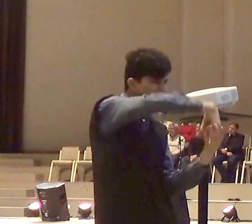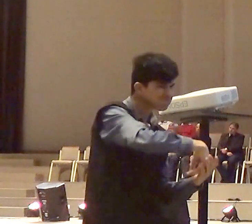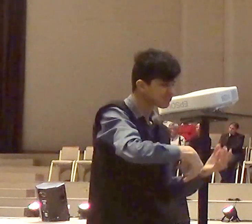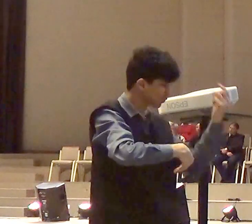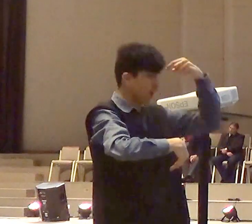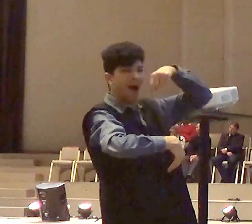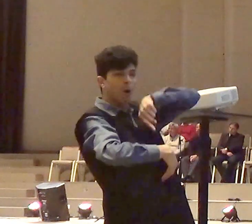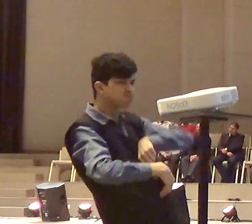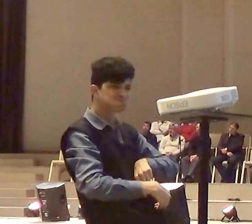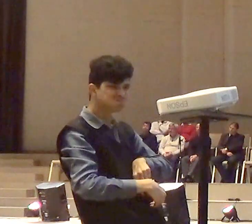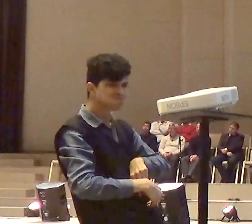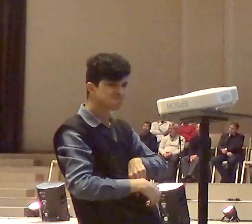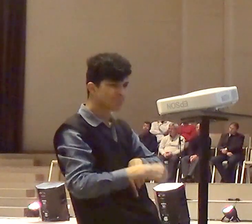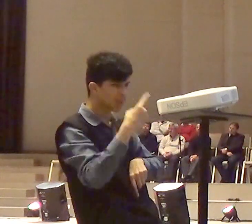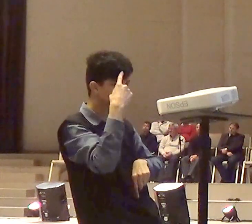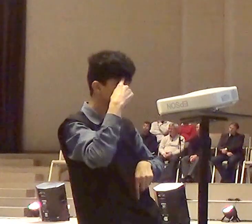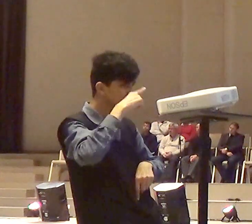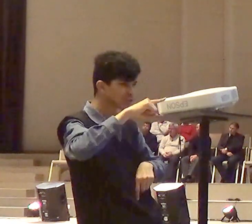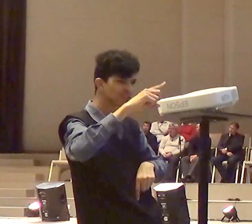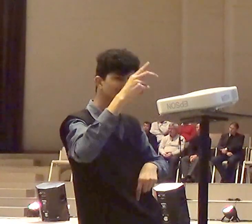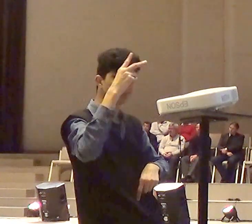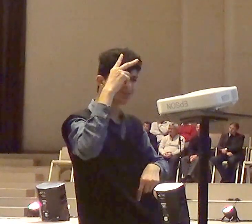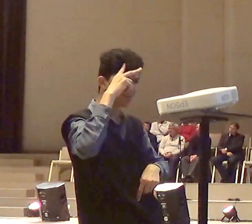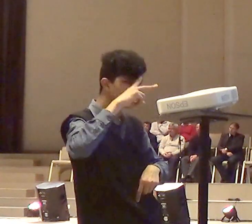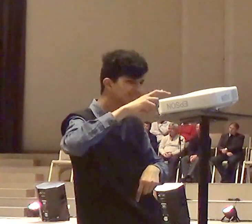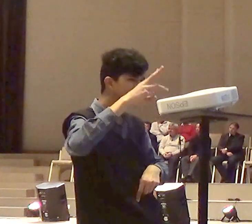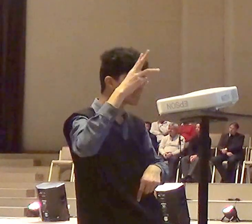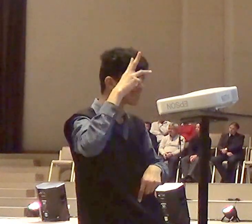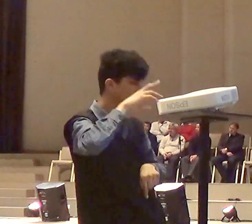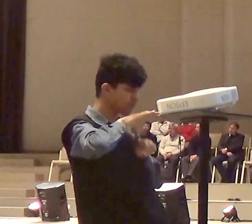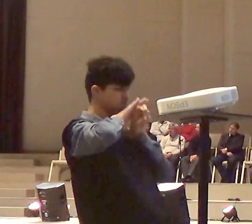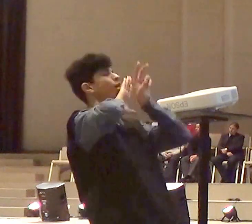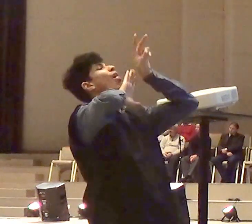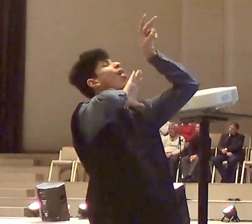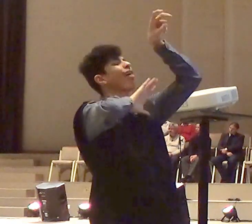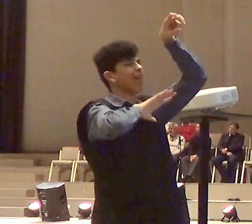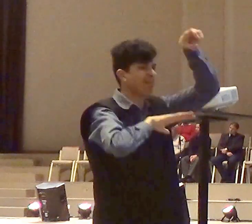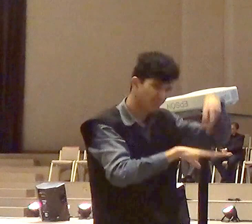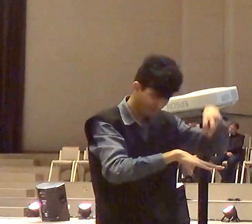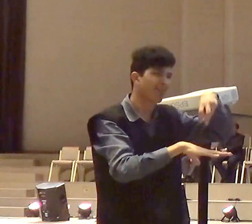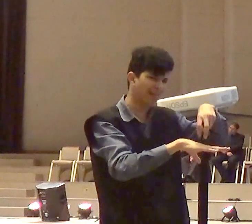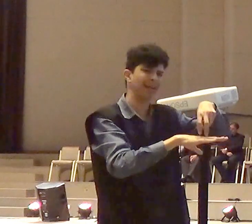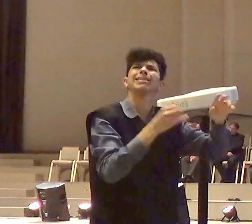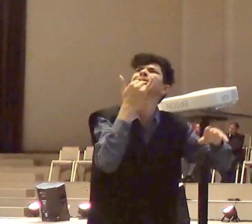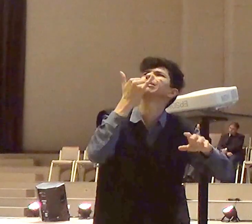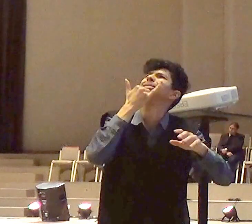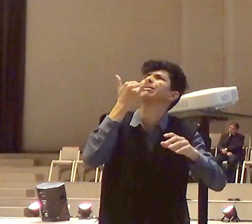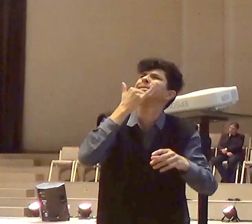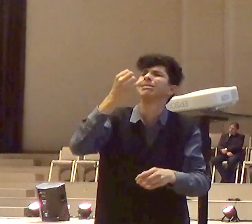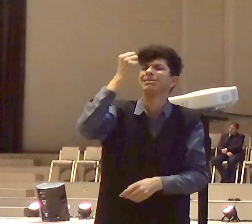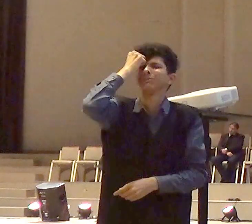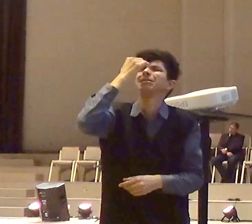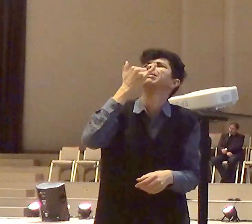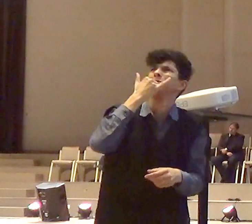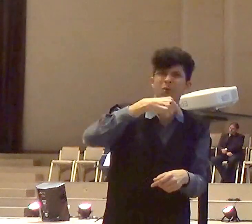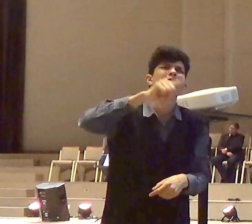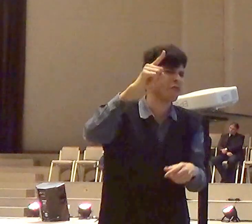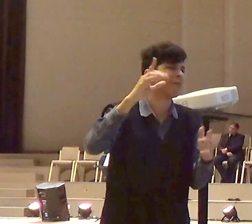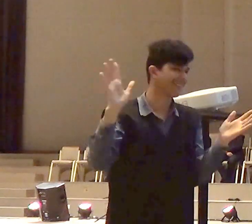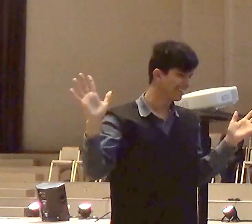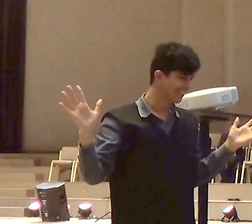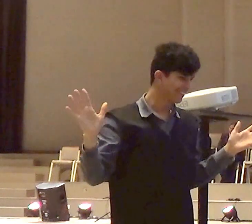mas a única solução era Rendição você pode lutar com Deus como Jacó